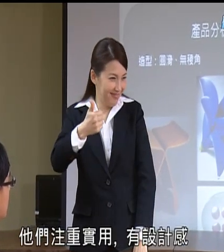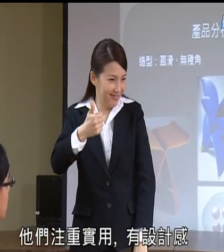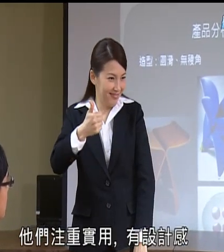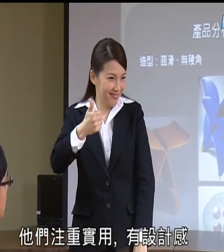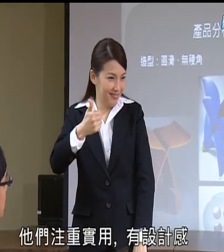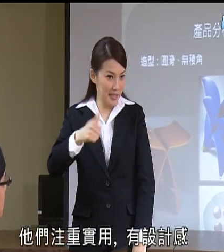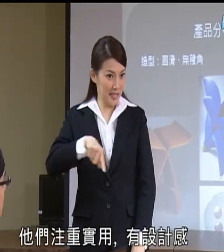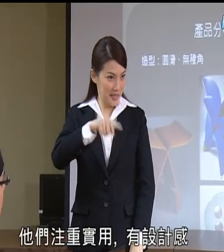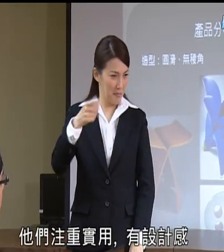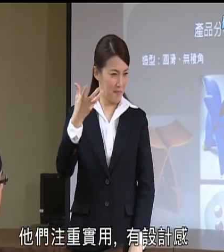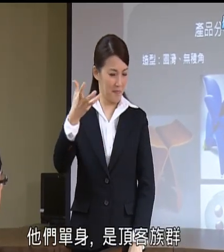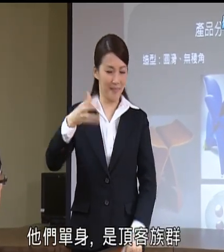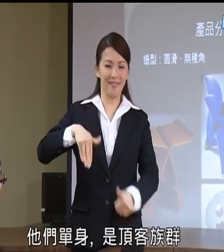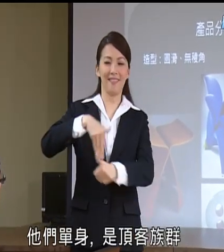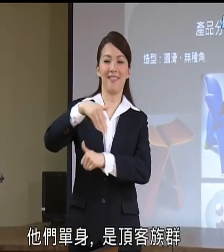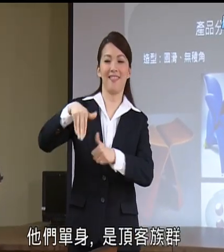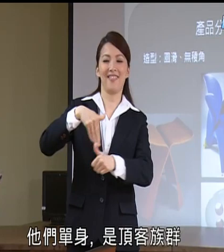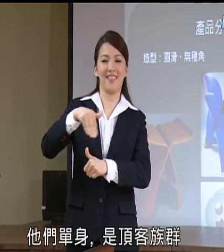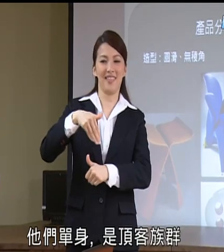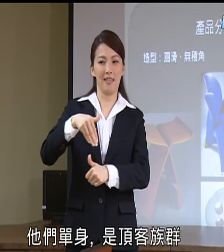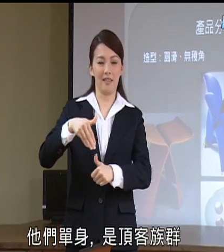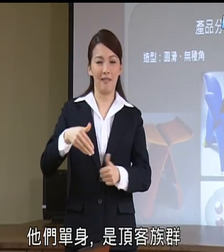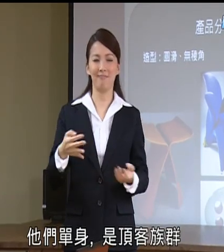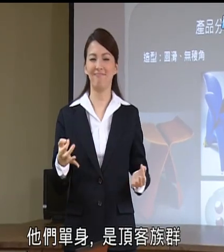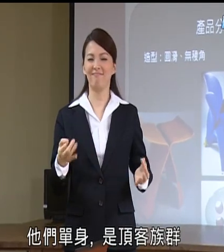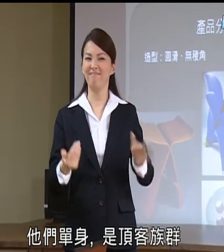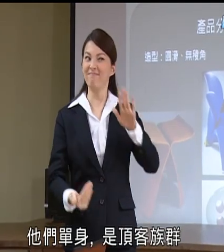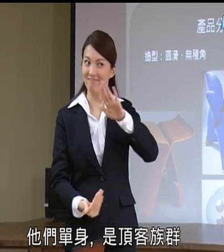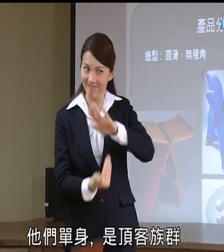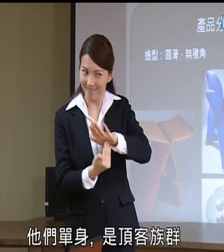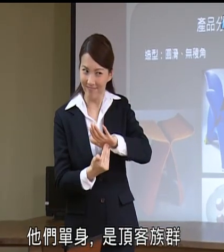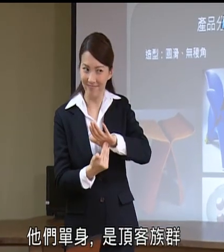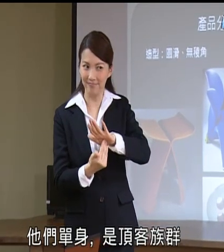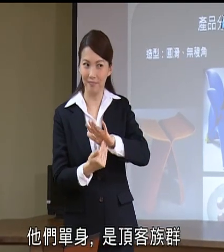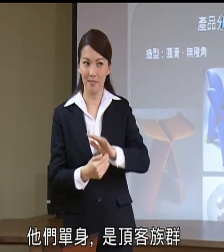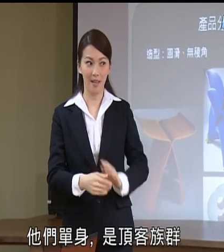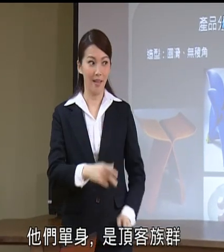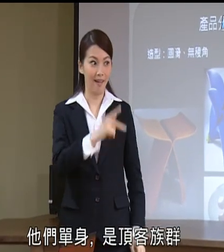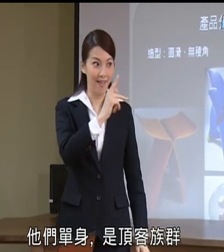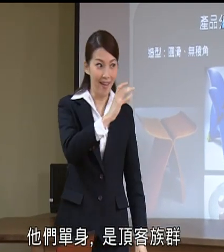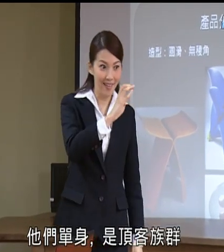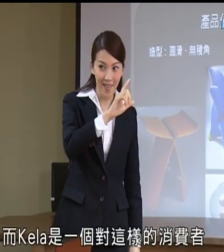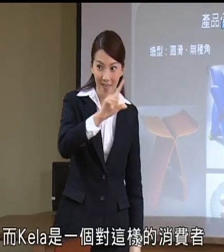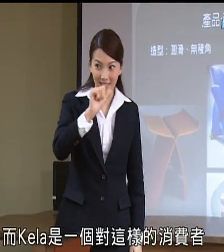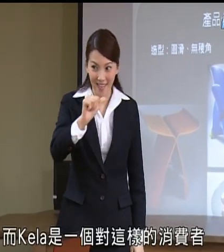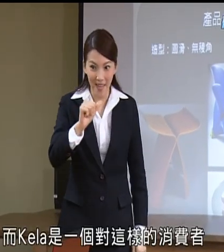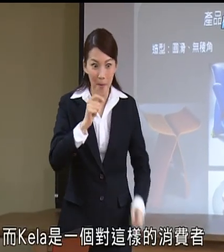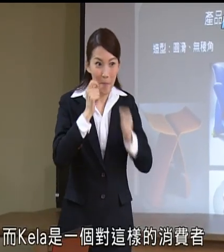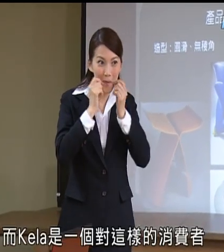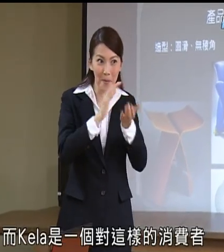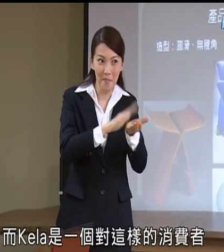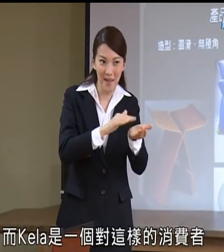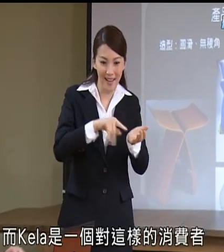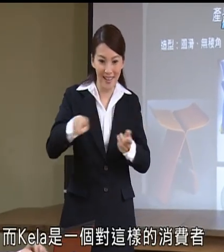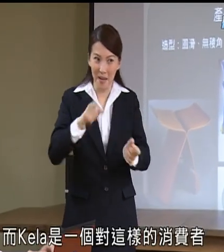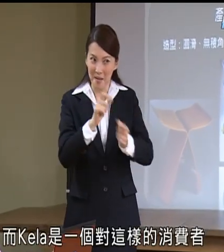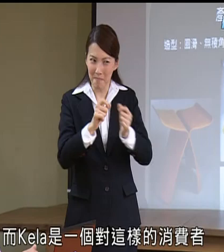计感，他们单身，是顶客族群，而 Kayla 是一个对这样的消费